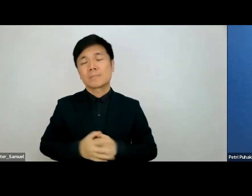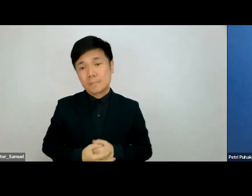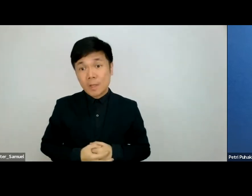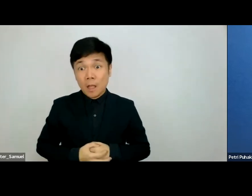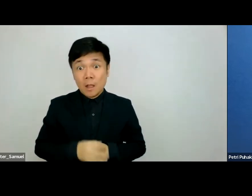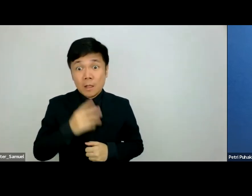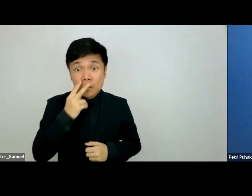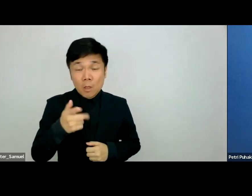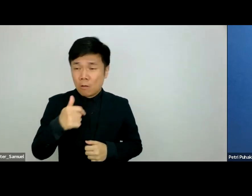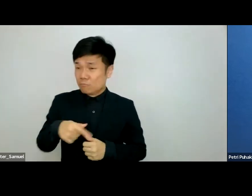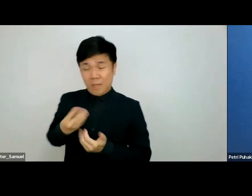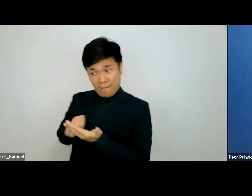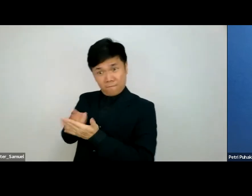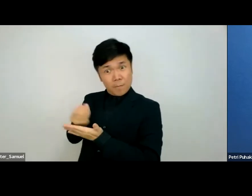et des environnements inaccessibles.